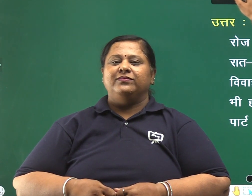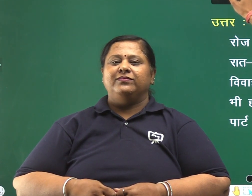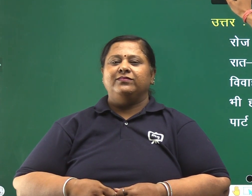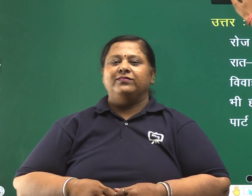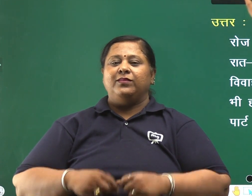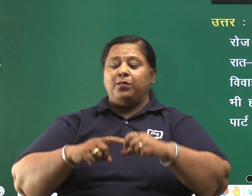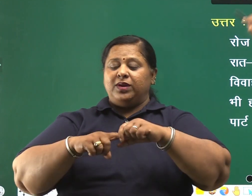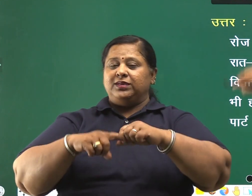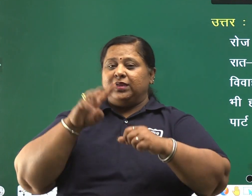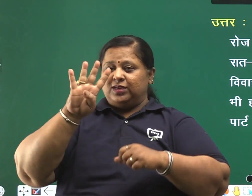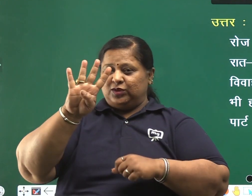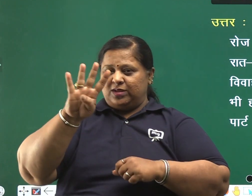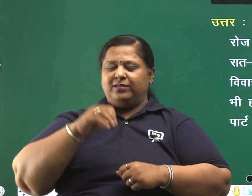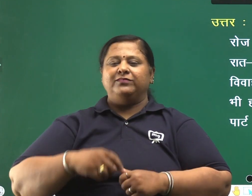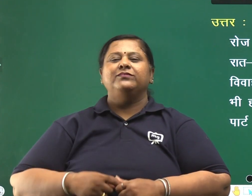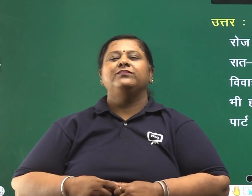प्रश्न संख्या 4,